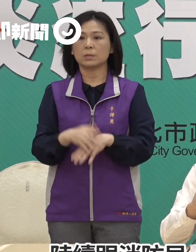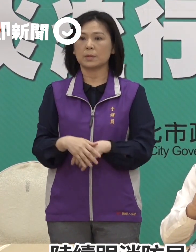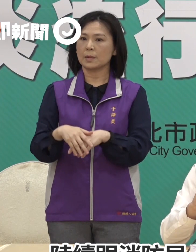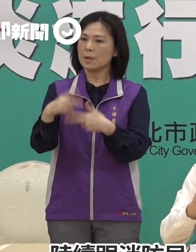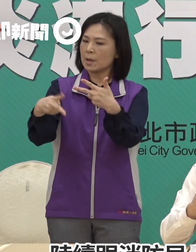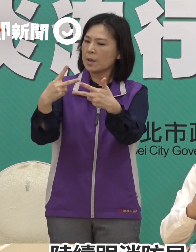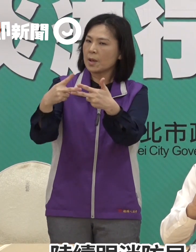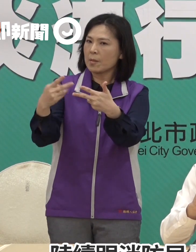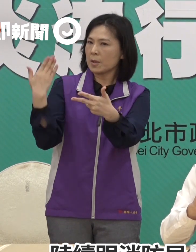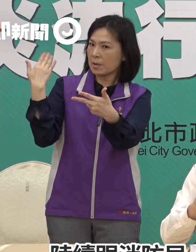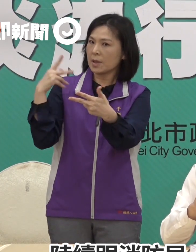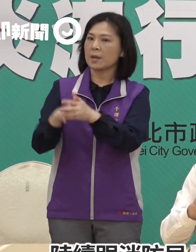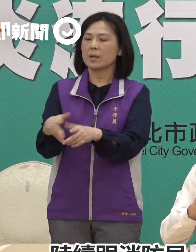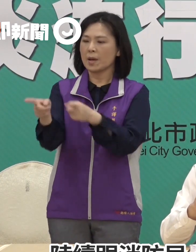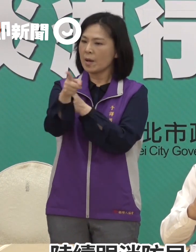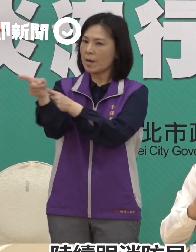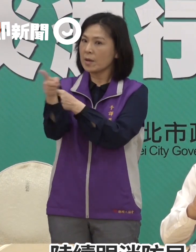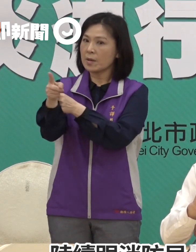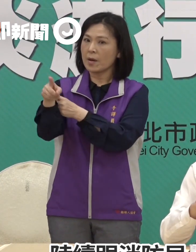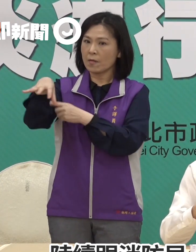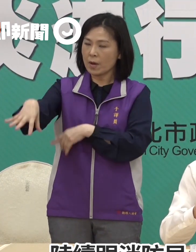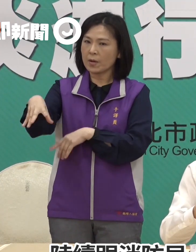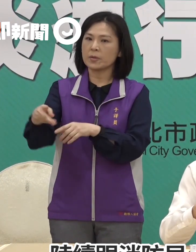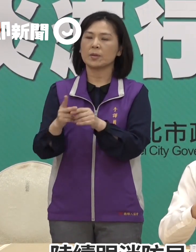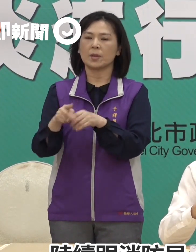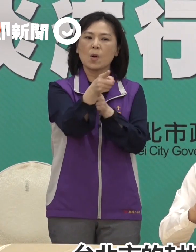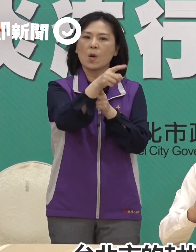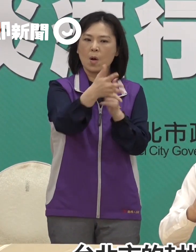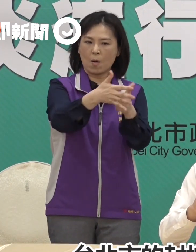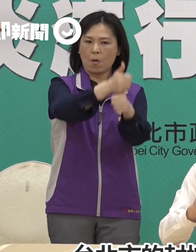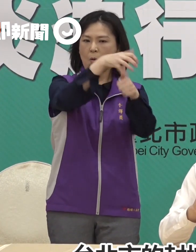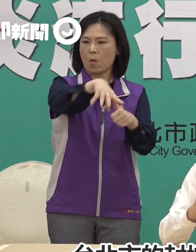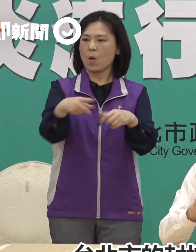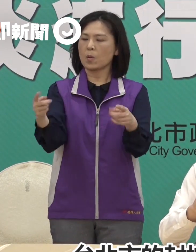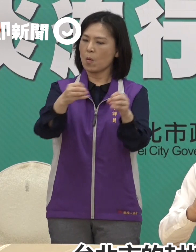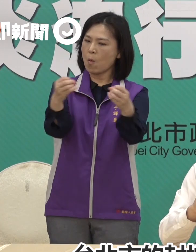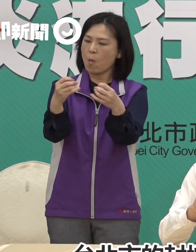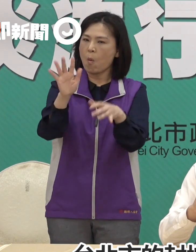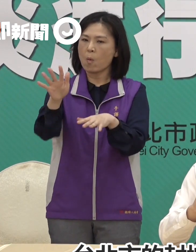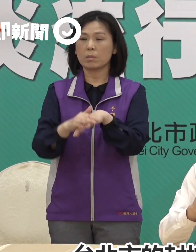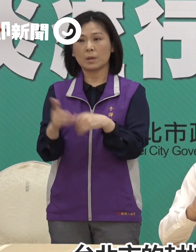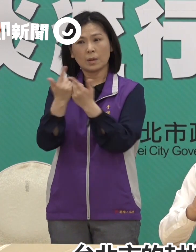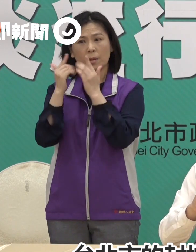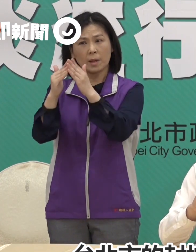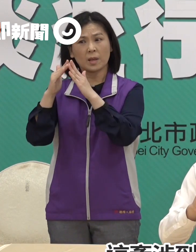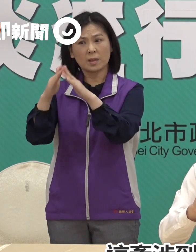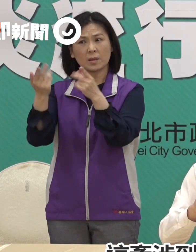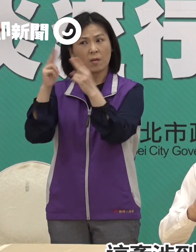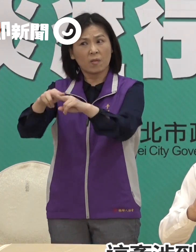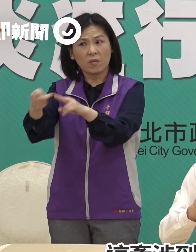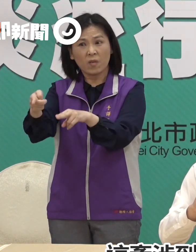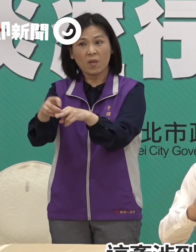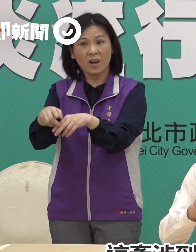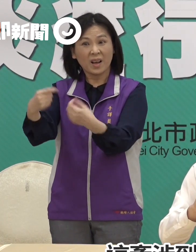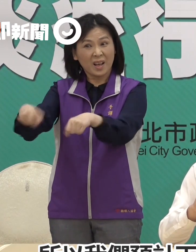续我们的消防局跟我们消防署的国土办都一直在研商。那这样，台北市的封城不是你想象说要封就封了，这牵涉